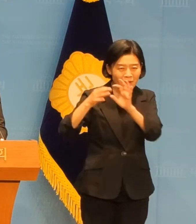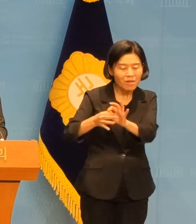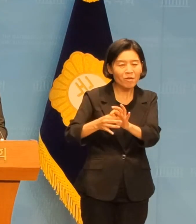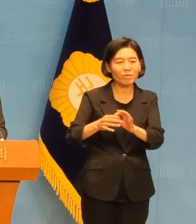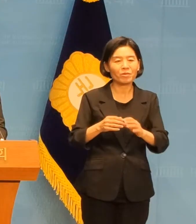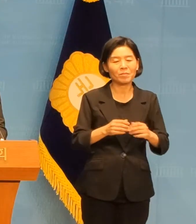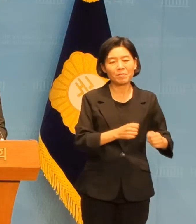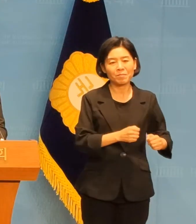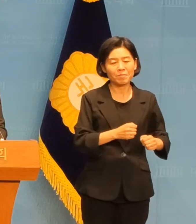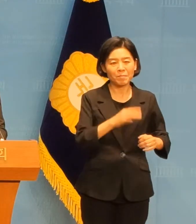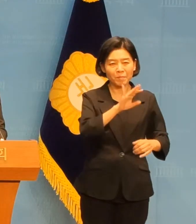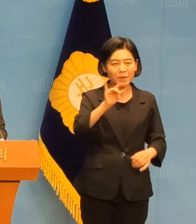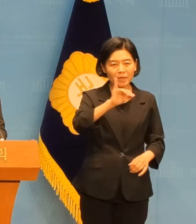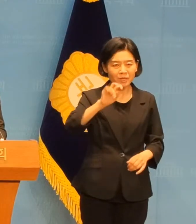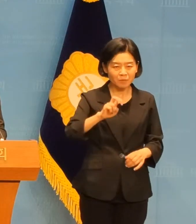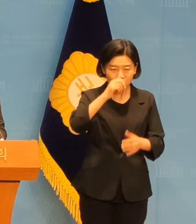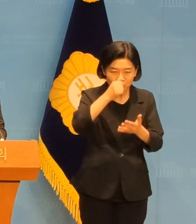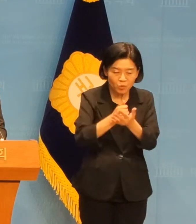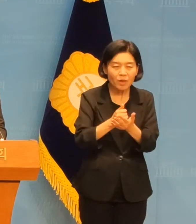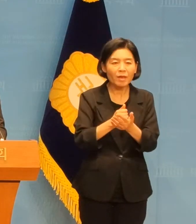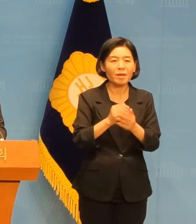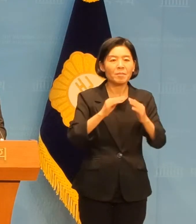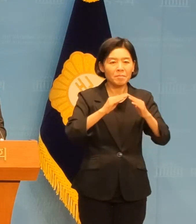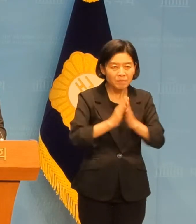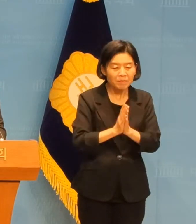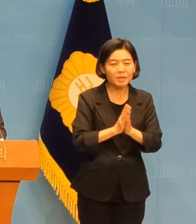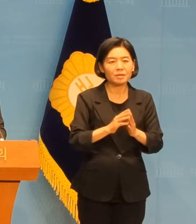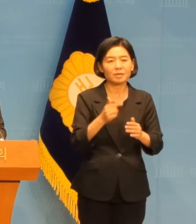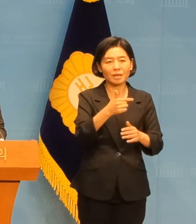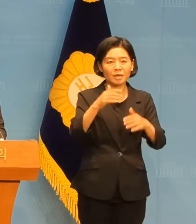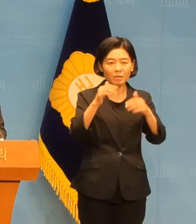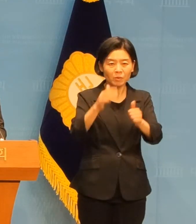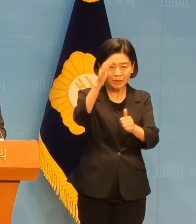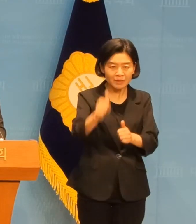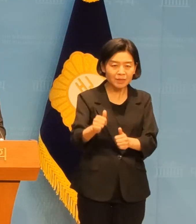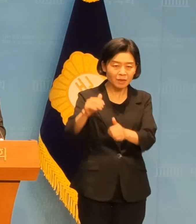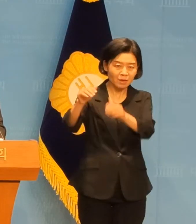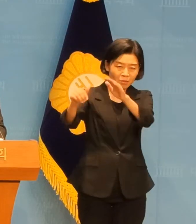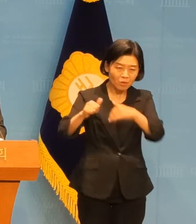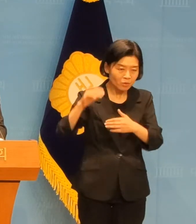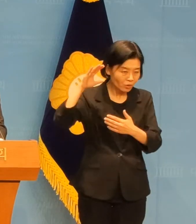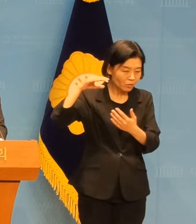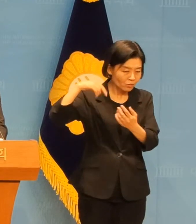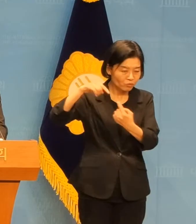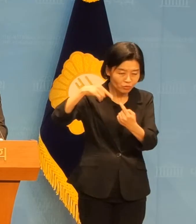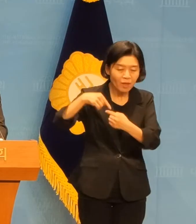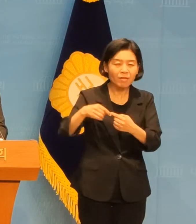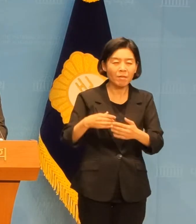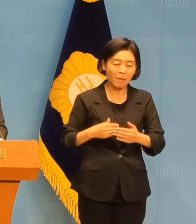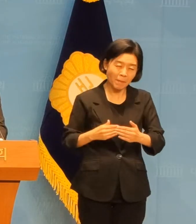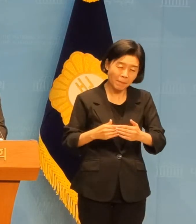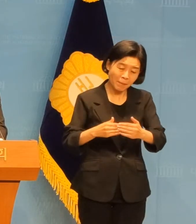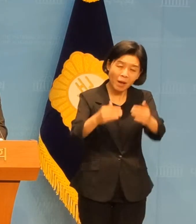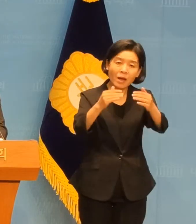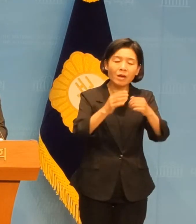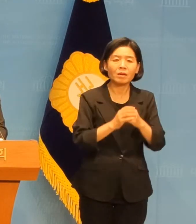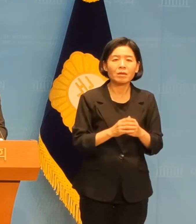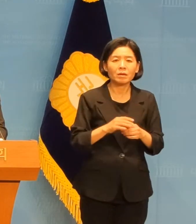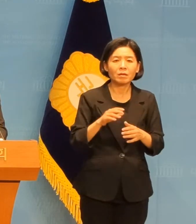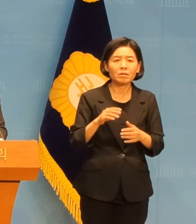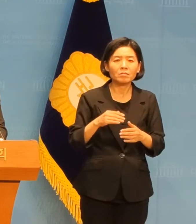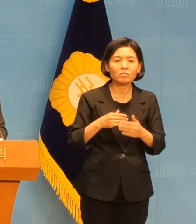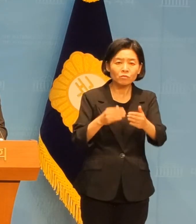폐지와 대법원장 청문회는 속전속결로 밀어붙이면서 아이들 안전을